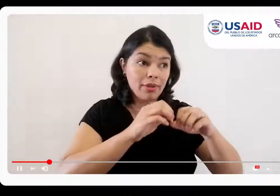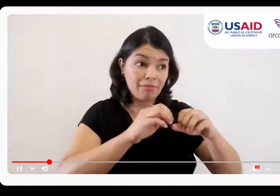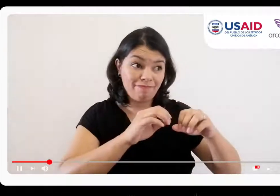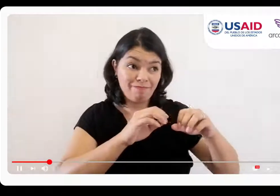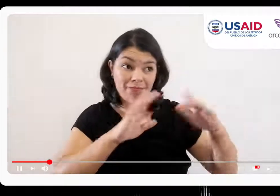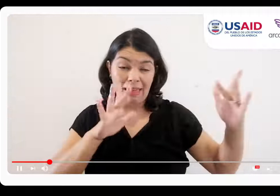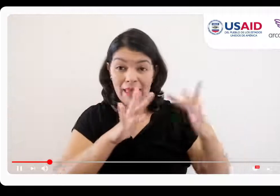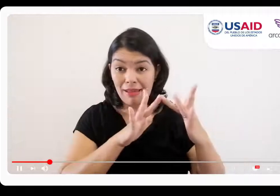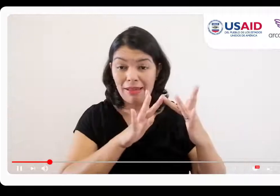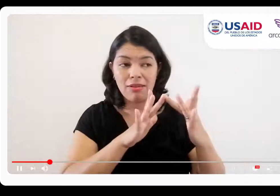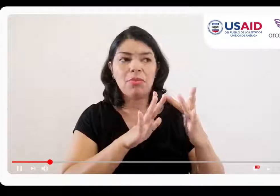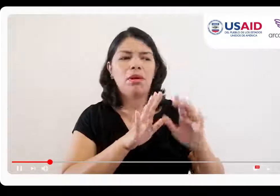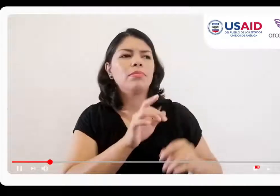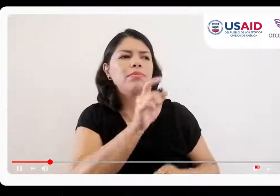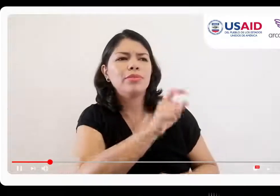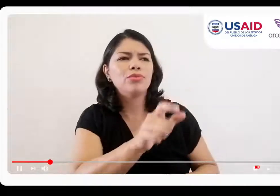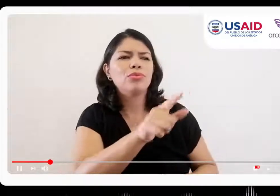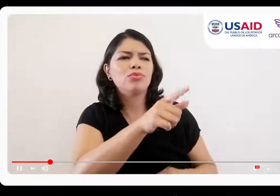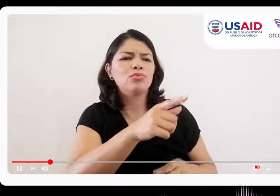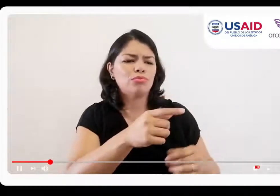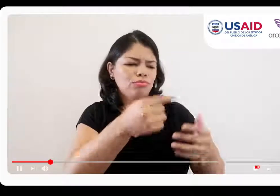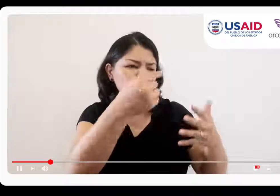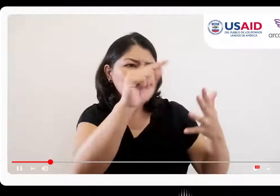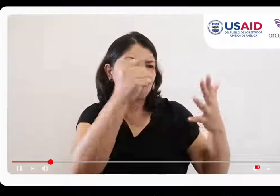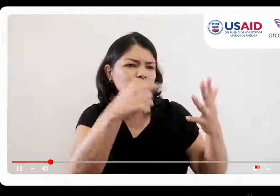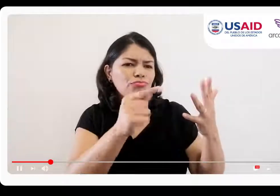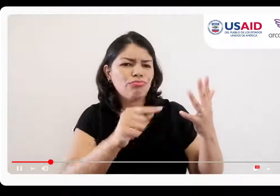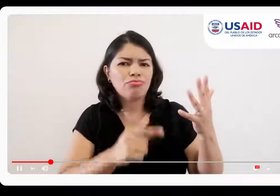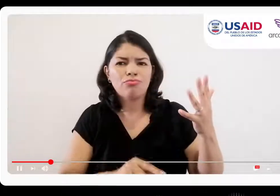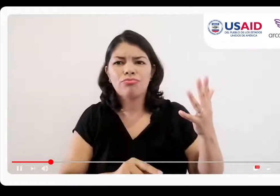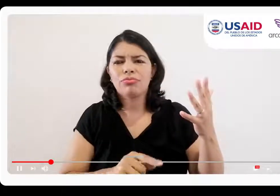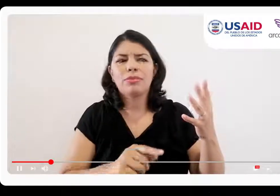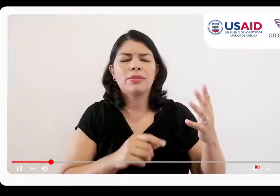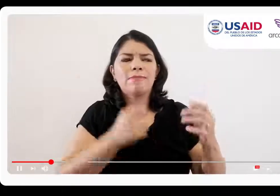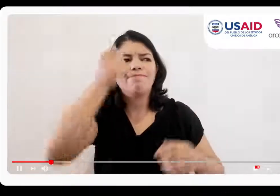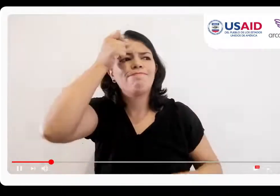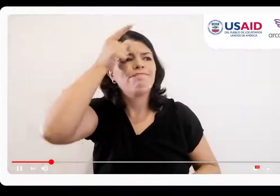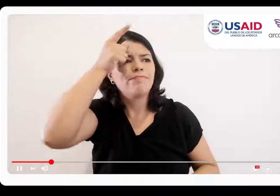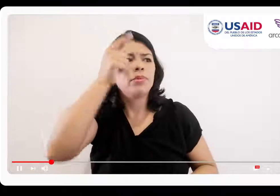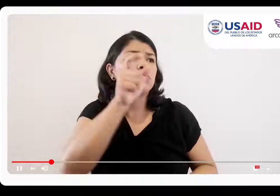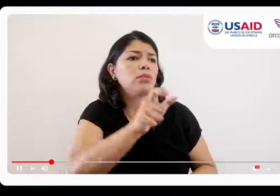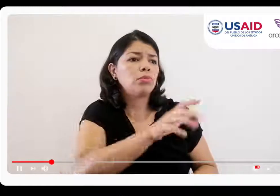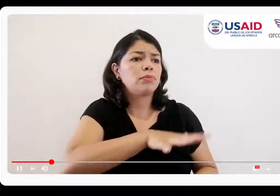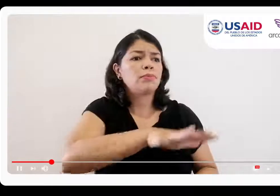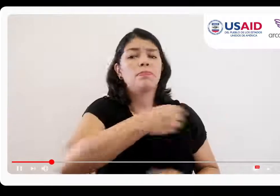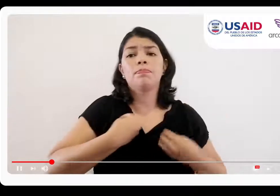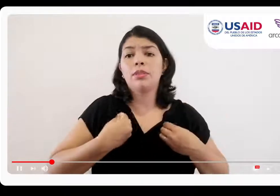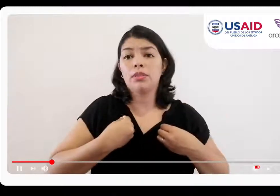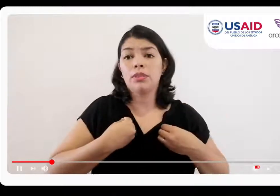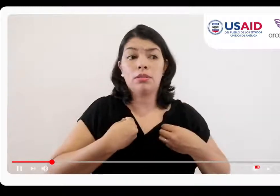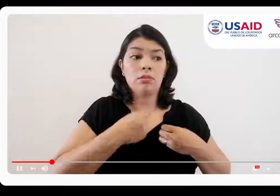a partir pues de identificar dentro de todos esos grupos de población que existen en un territorio, las personas